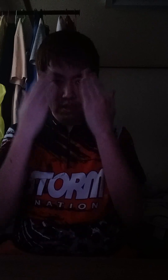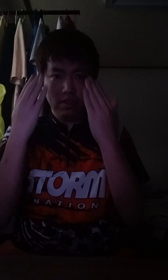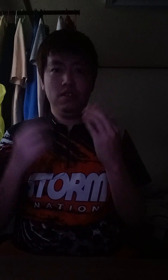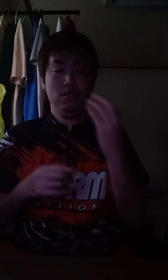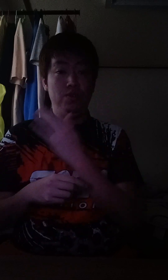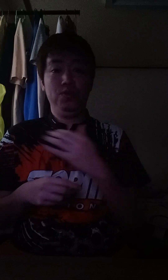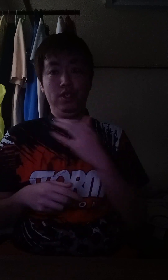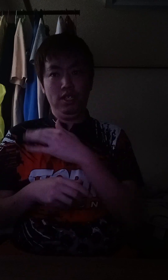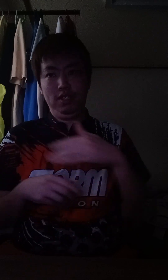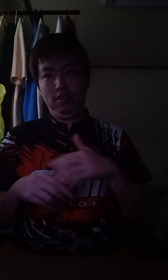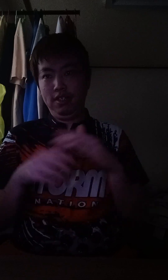손을 빌려야 하는 승현이.